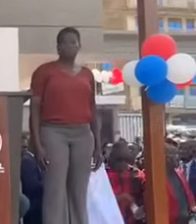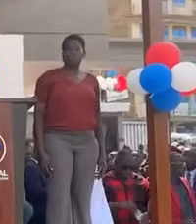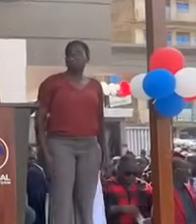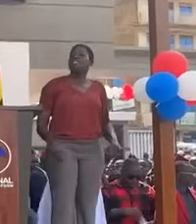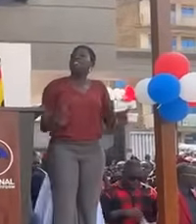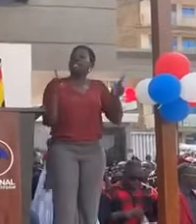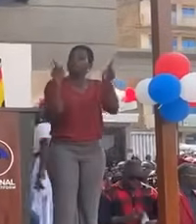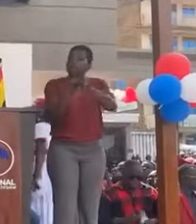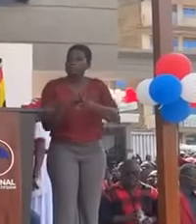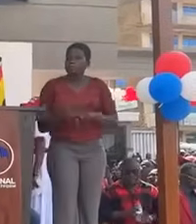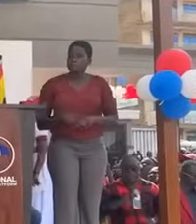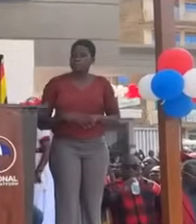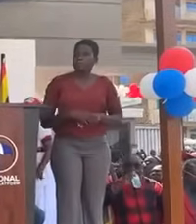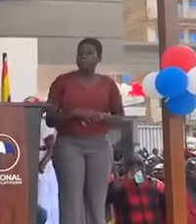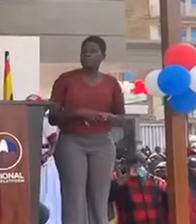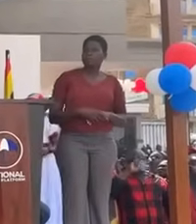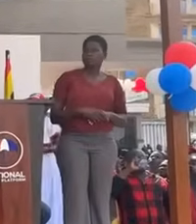era